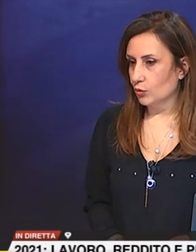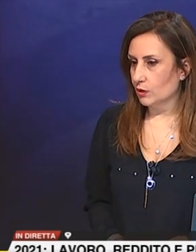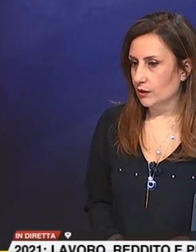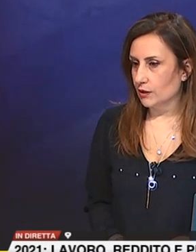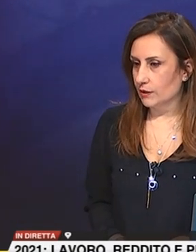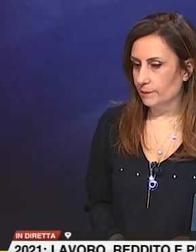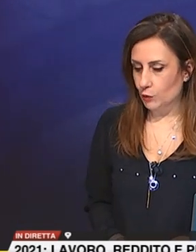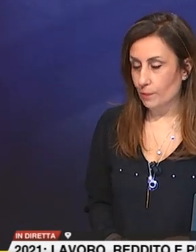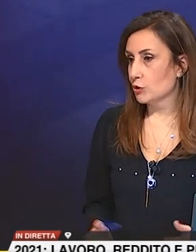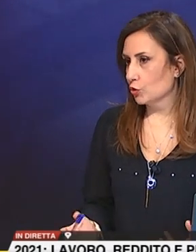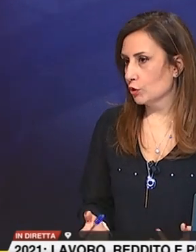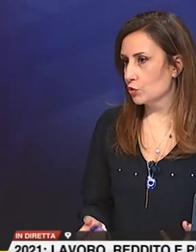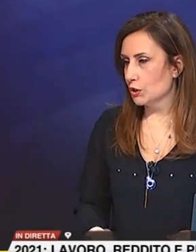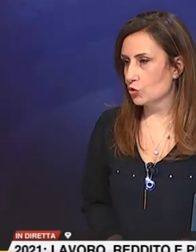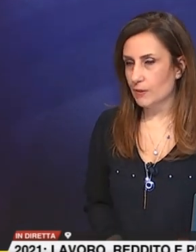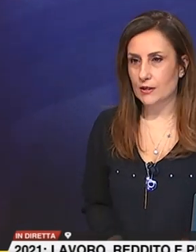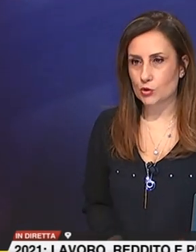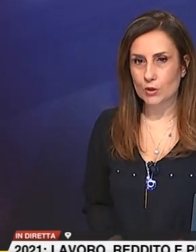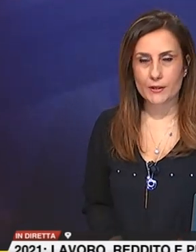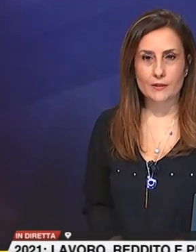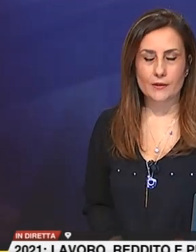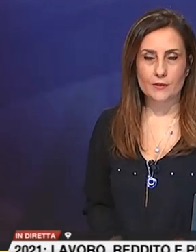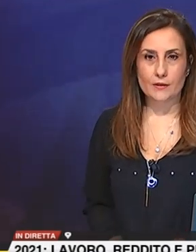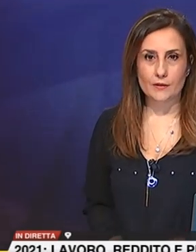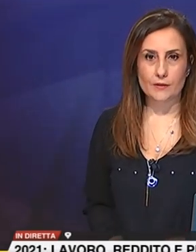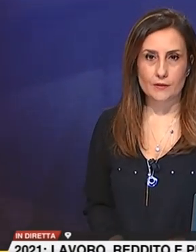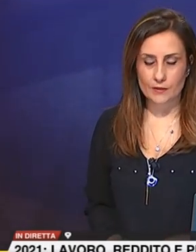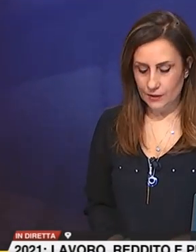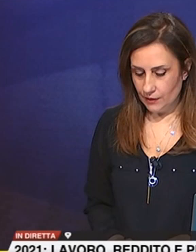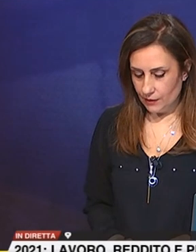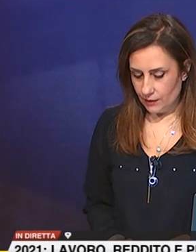persona con pensioni così, insomma, sicuramente